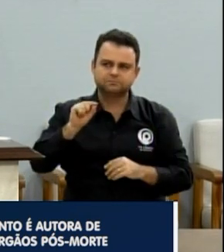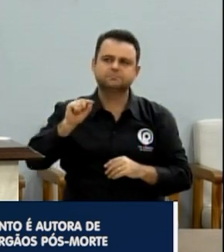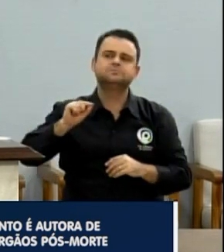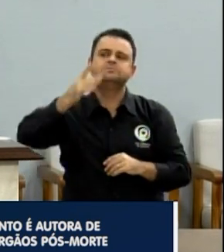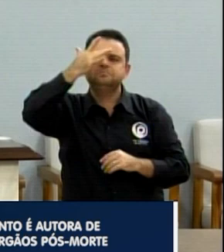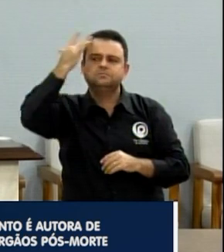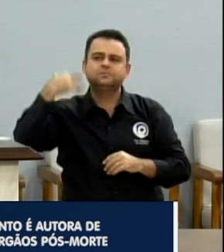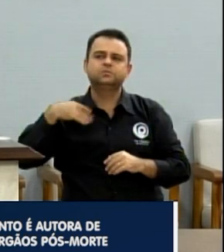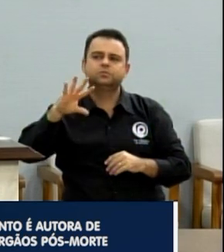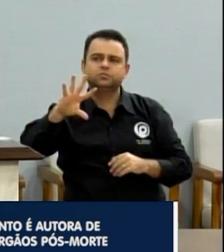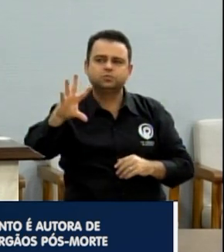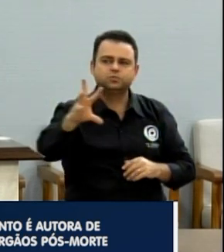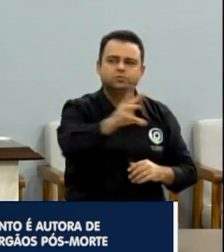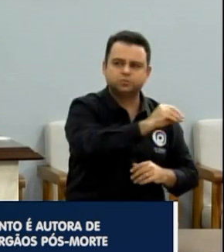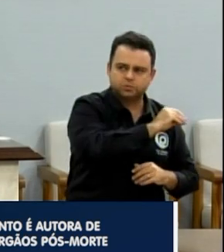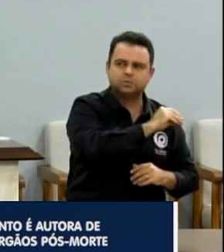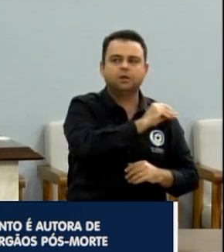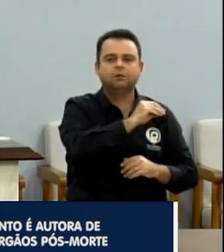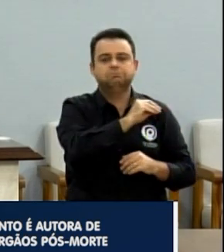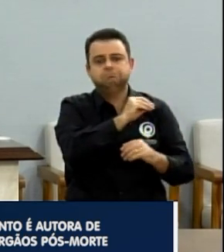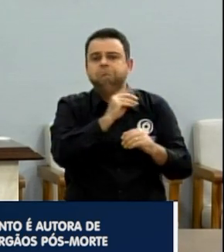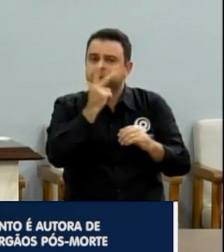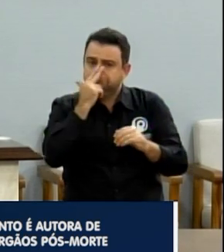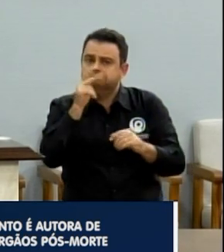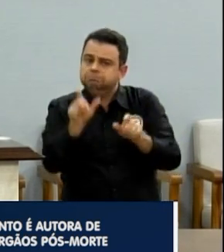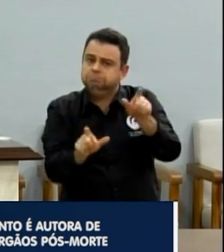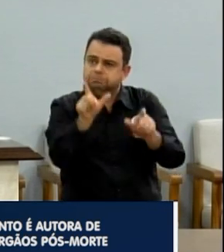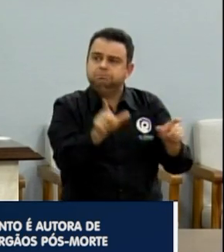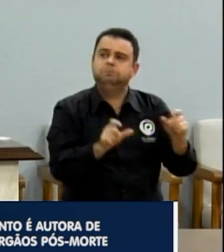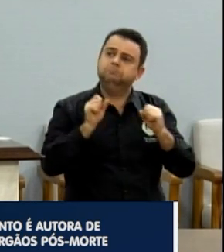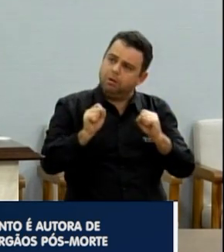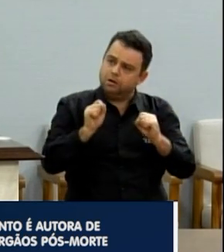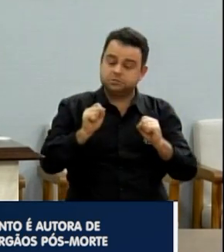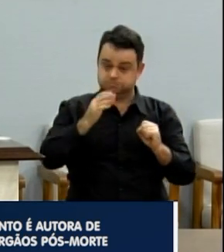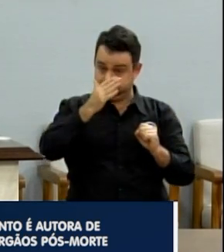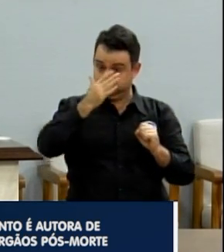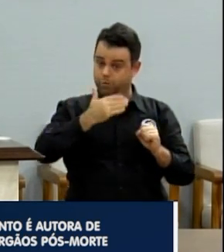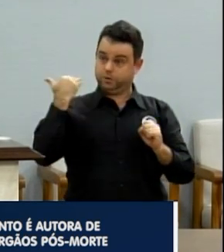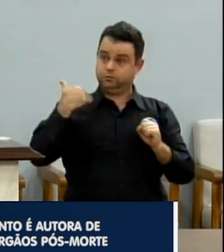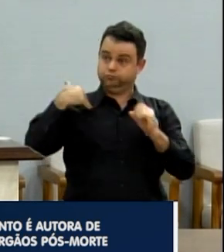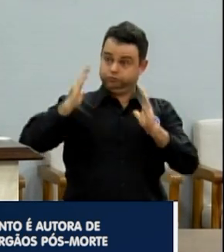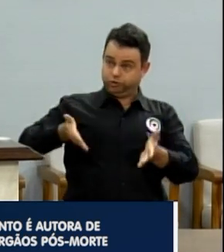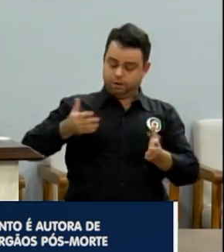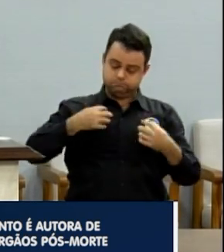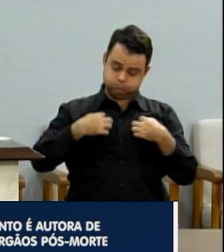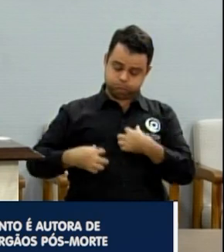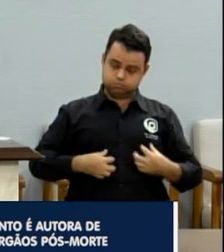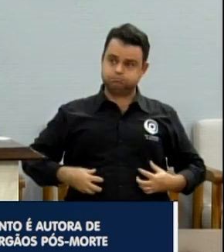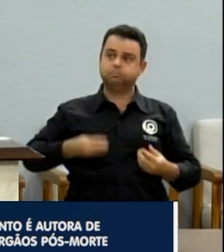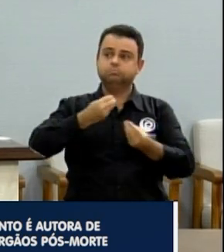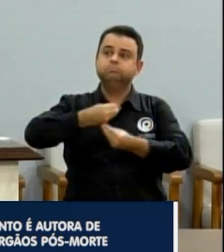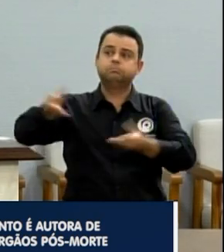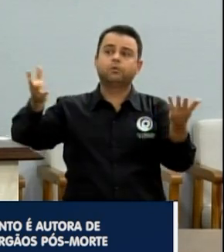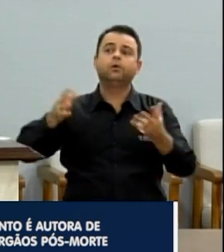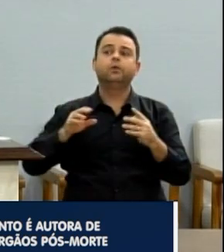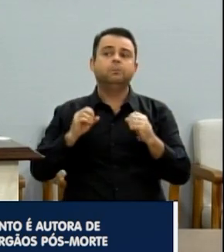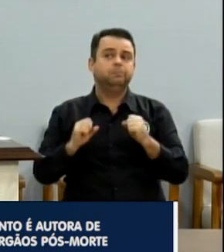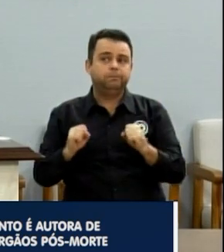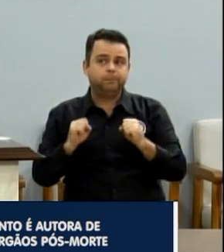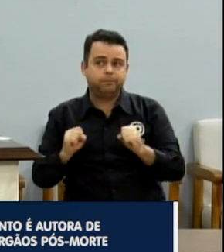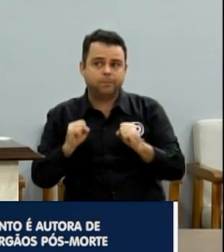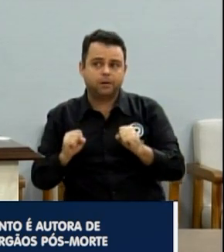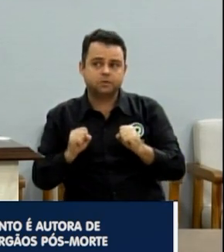considerada, presumida, doadores de órgãos após a morte, ao menos que se manifestasse de